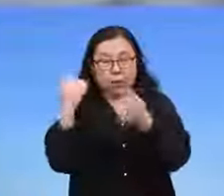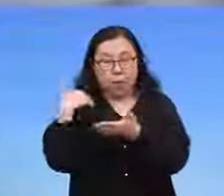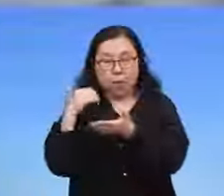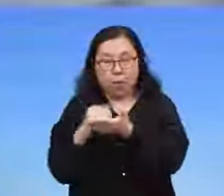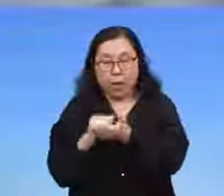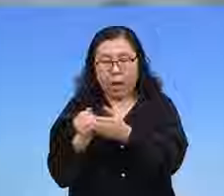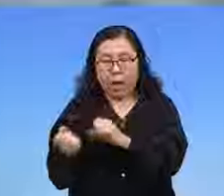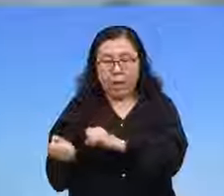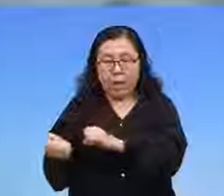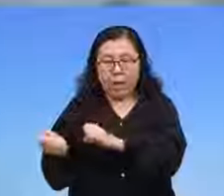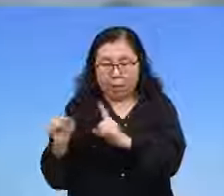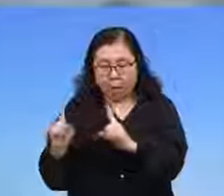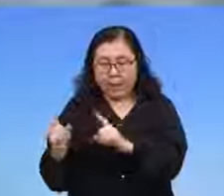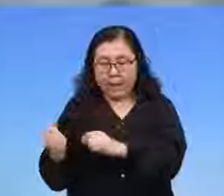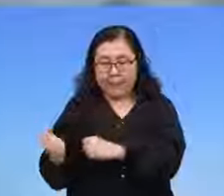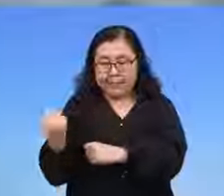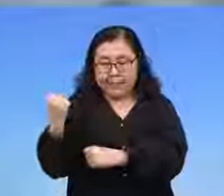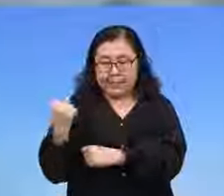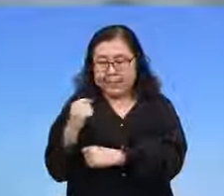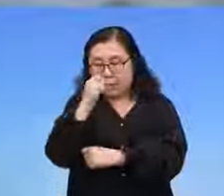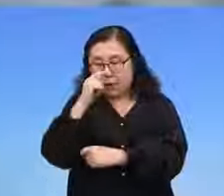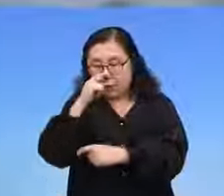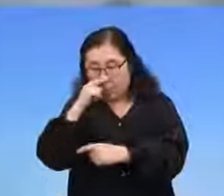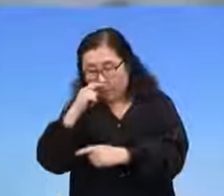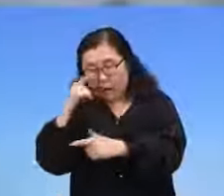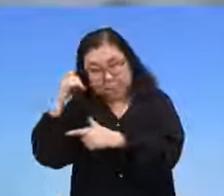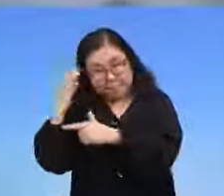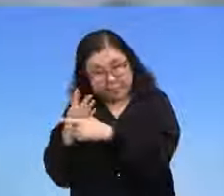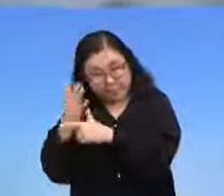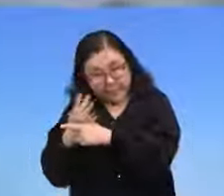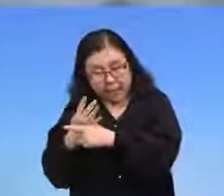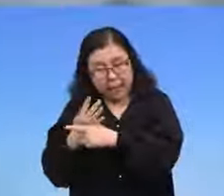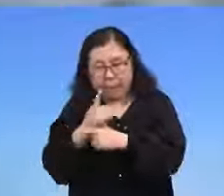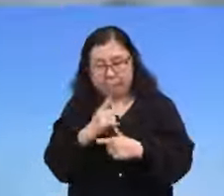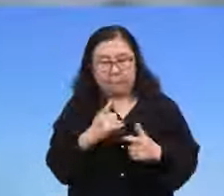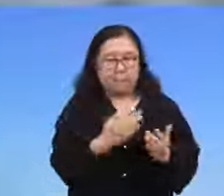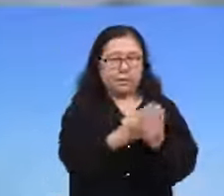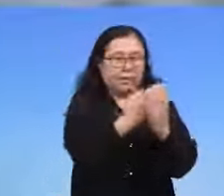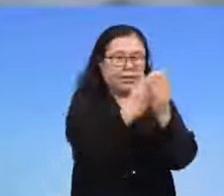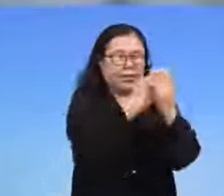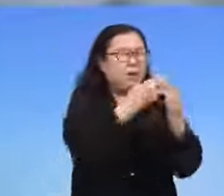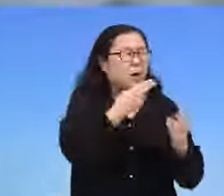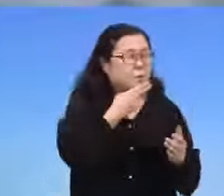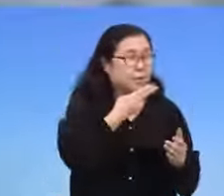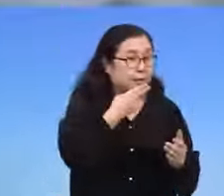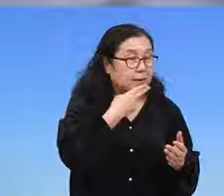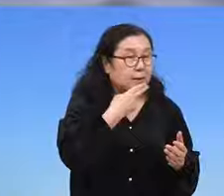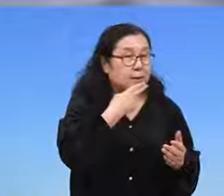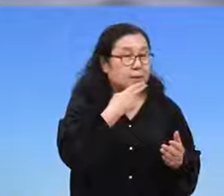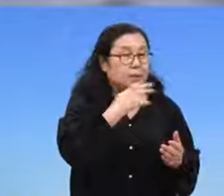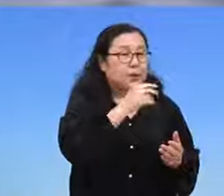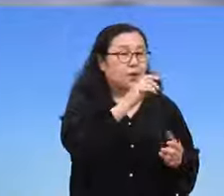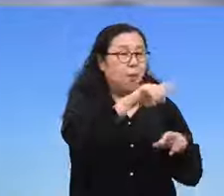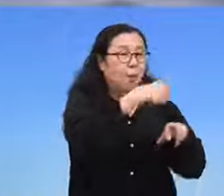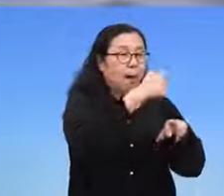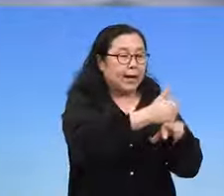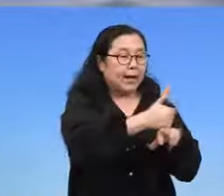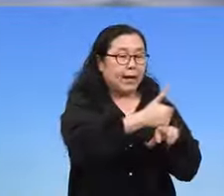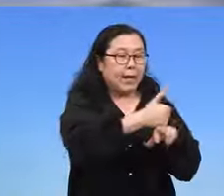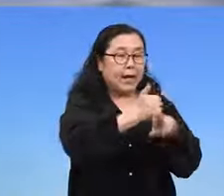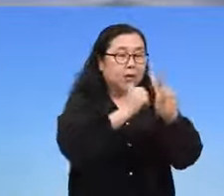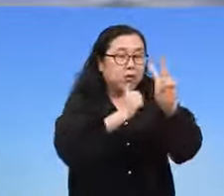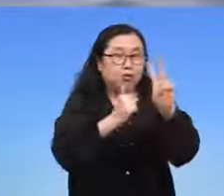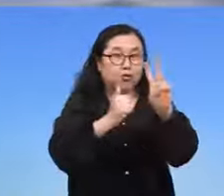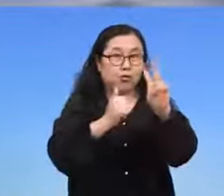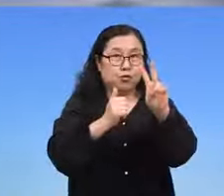보여주는 동방박사들하고 그렇지 못한 헤롯 왕을 보니까 이 둘 사이에 결정적인 차이점 두 가지가 있더라는